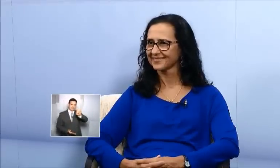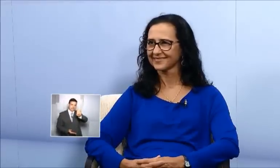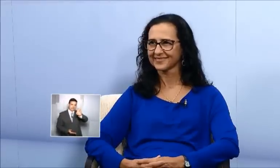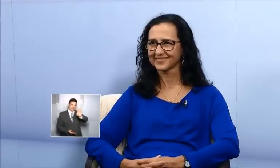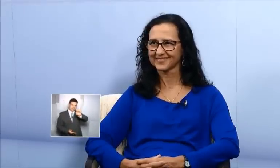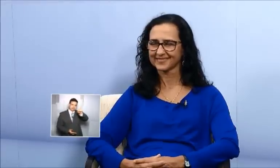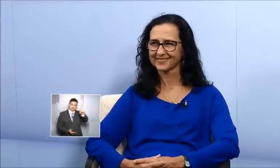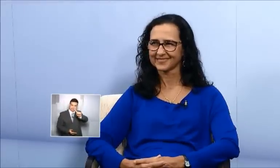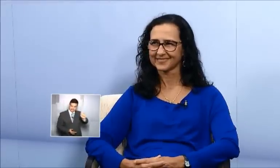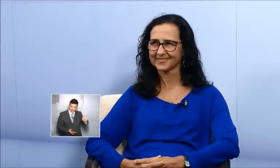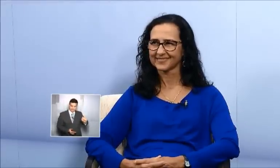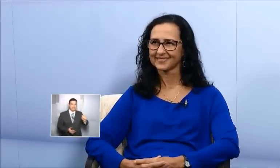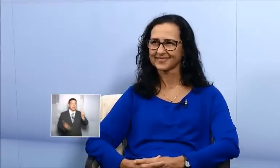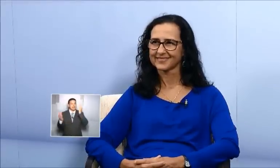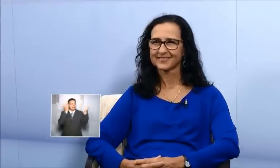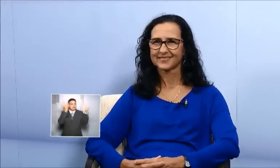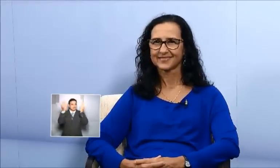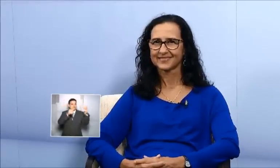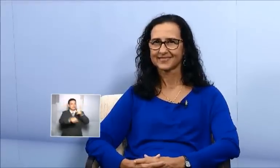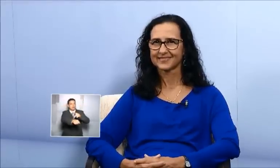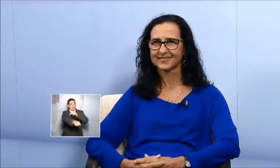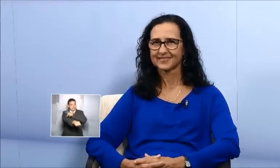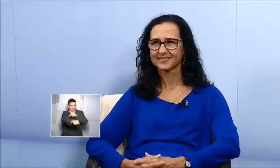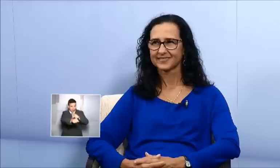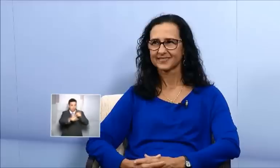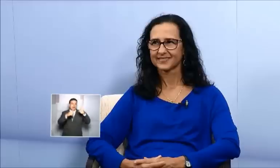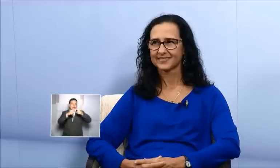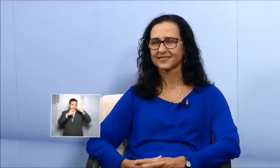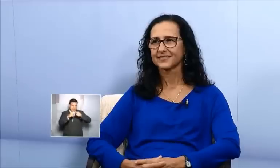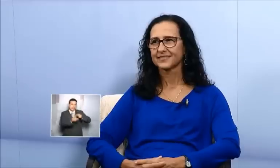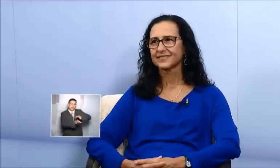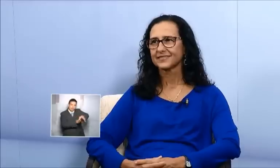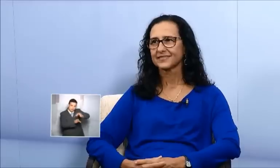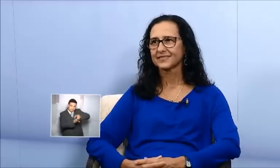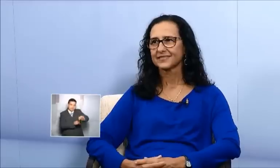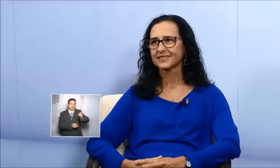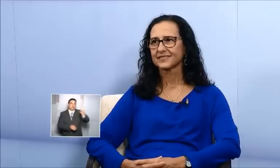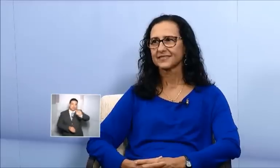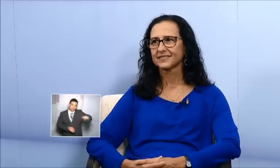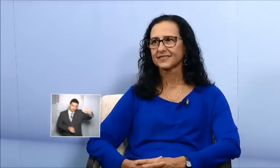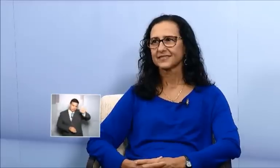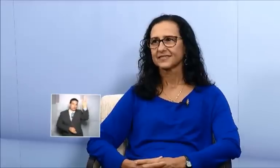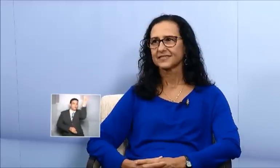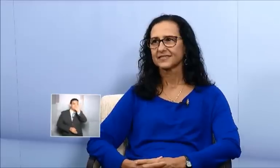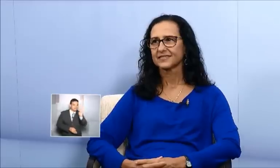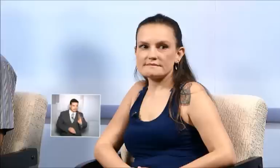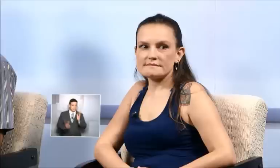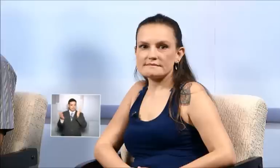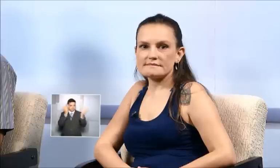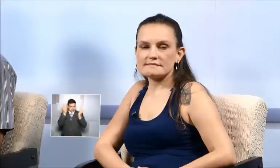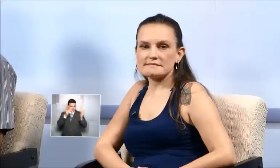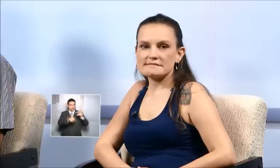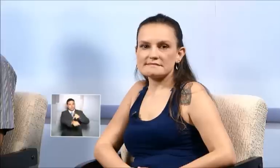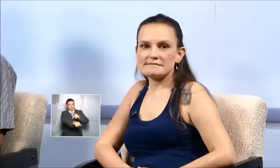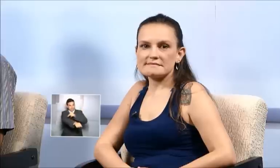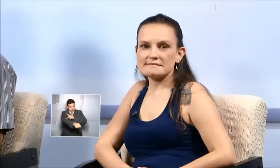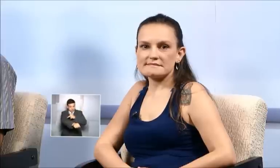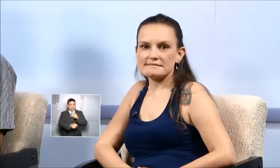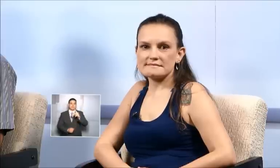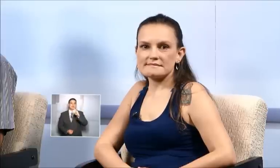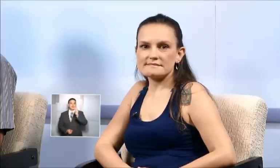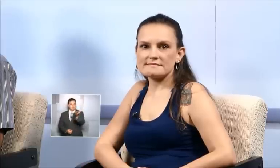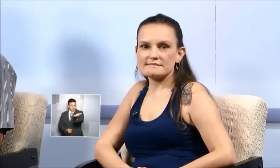que é psicopedagoga, clínica do Conselho da Associação Brasileira de Psicopedagogia, Cristiane